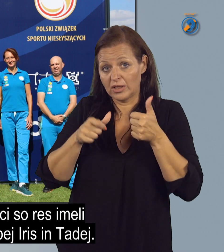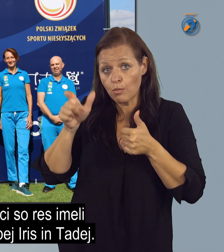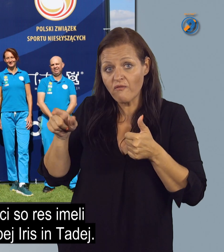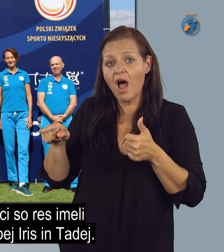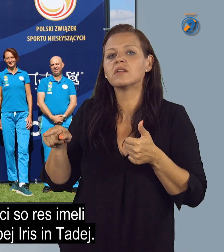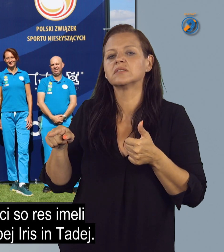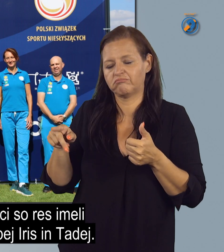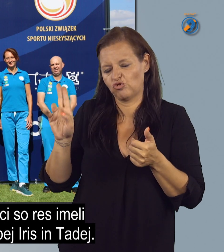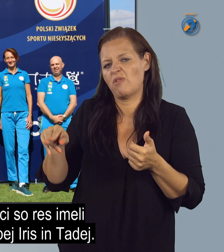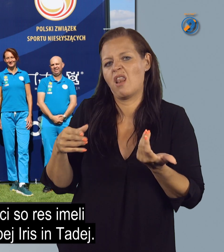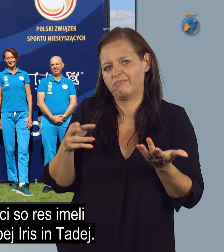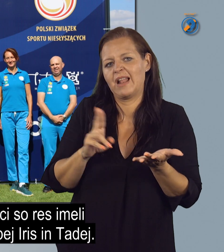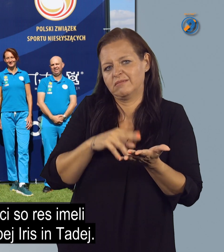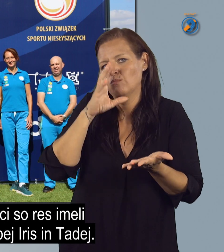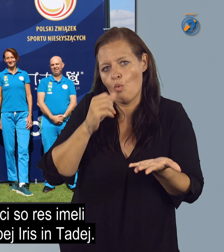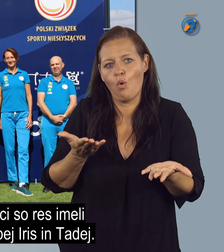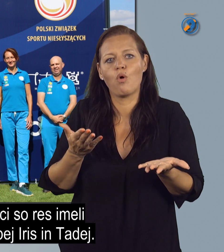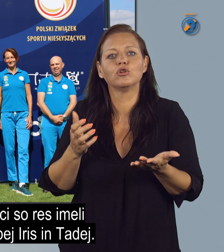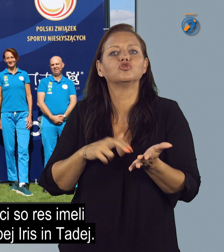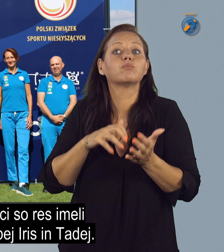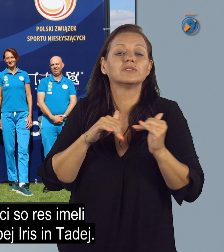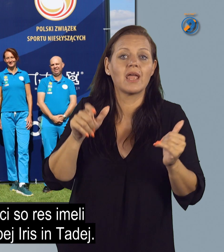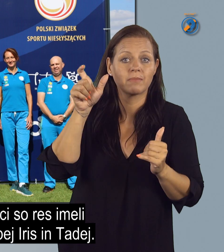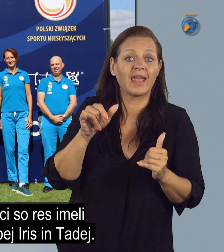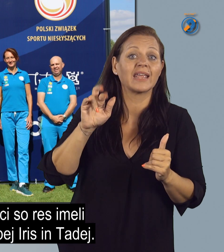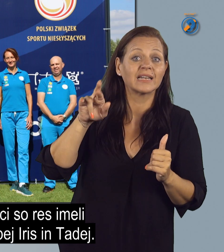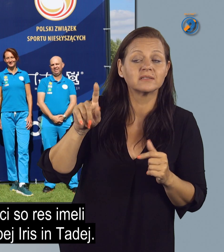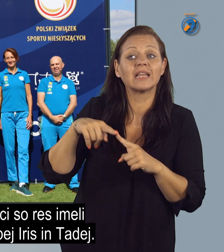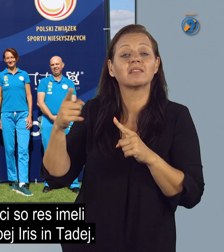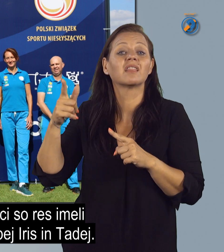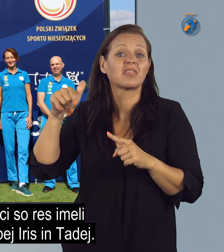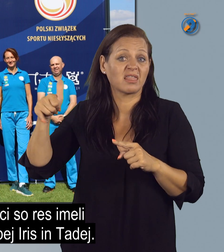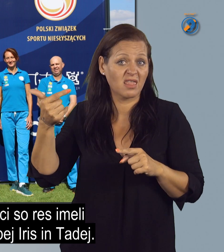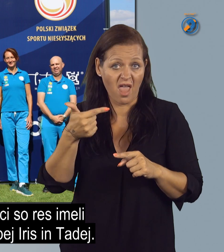Naši tekmovalci so res imeli smolo, še posebej Iris in Tadej.